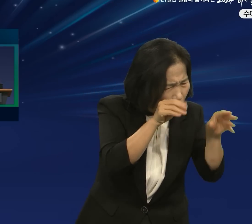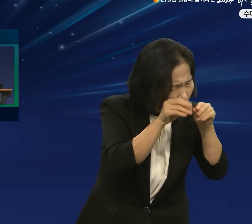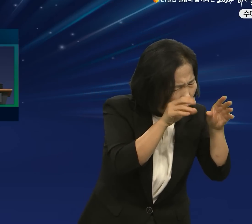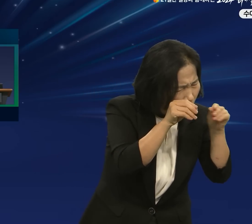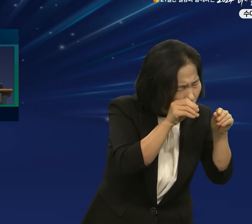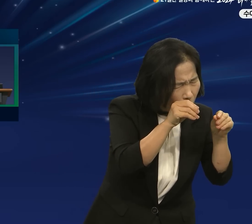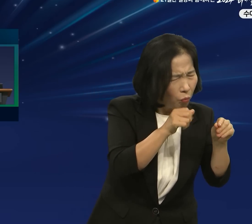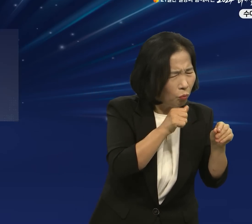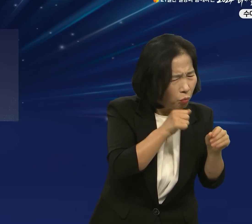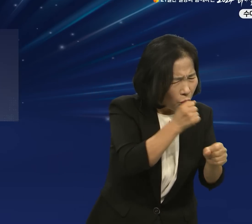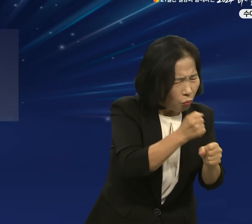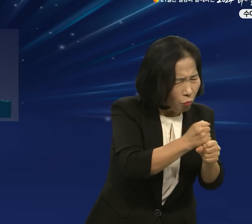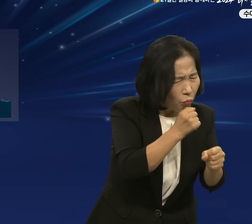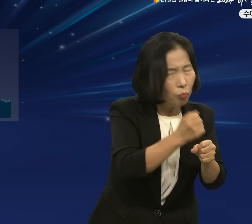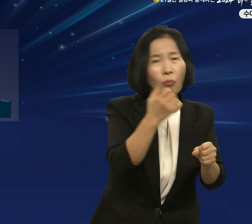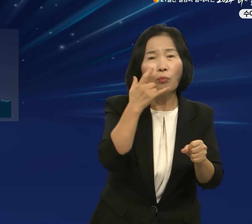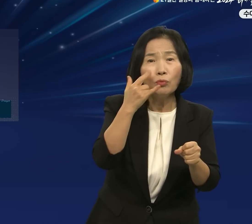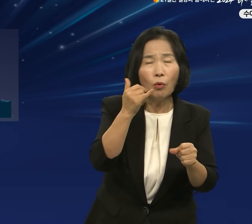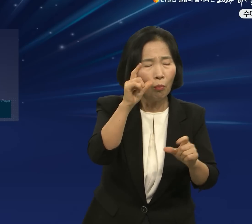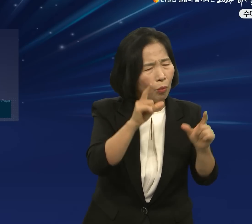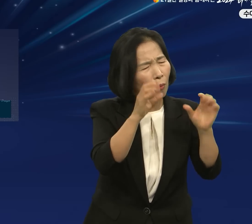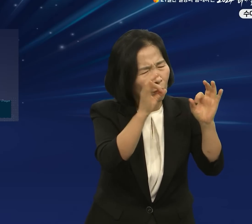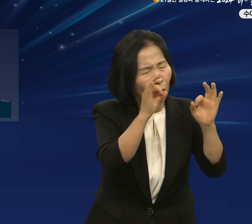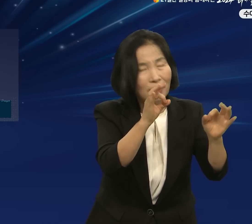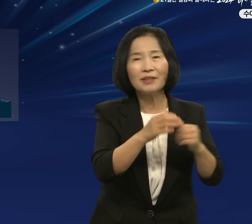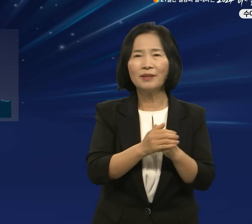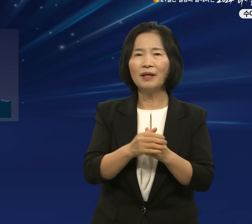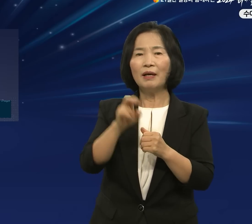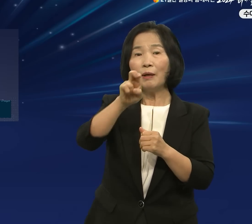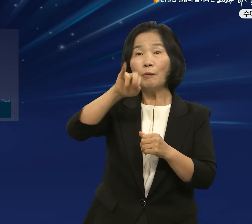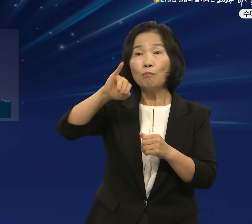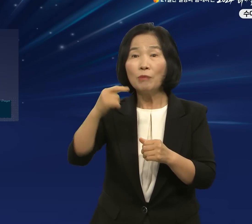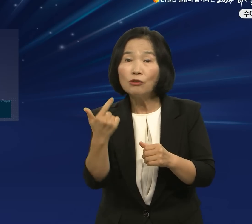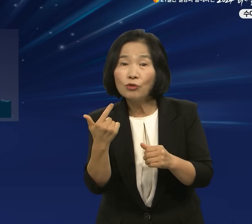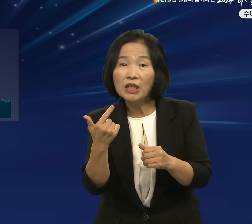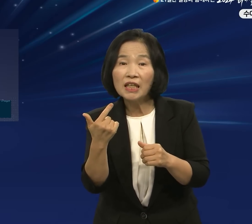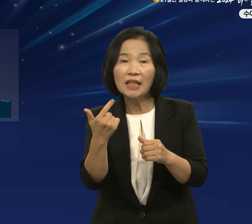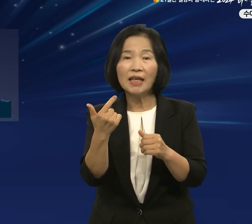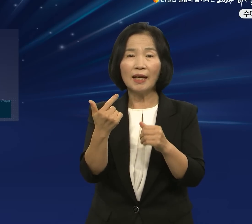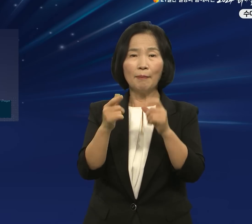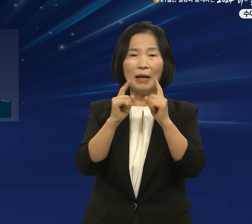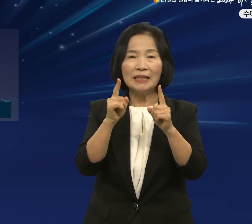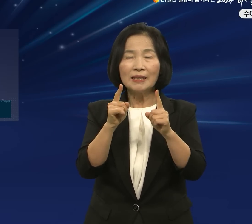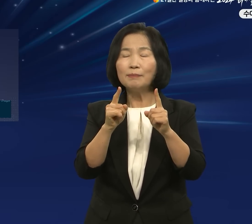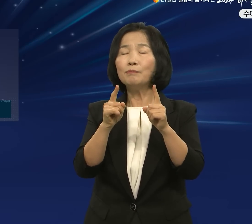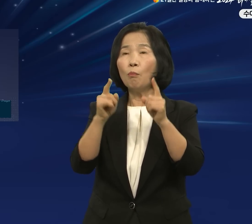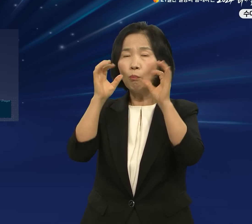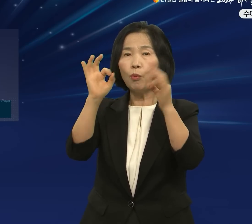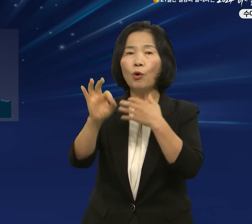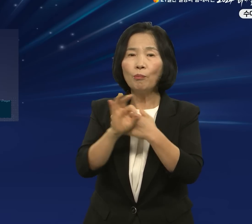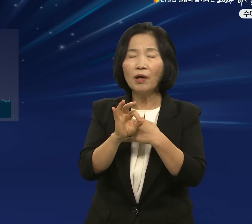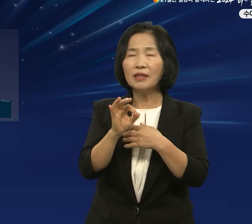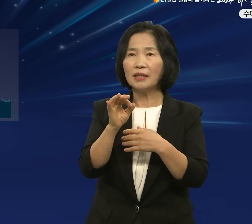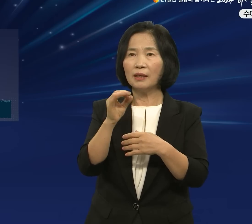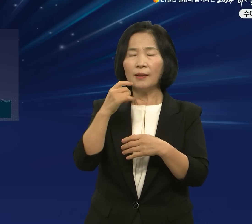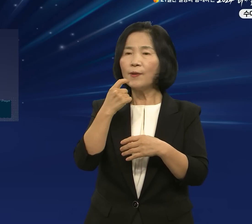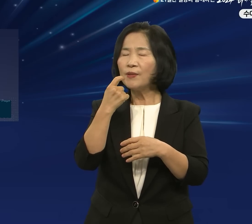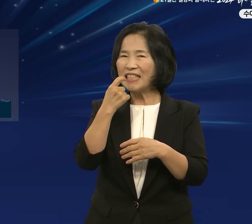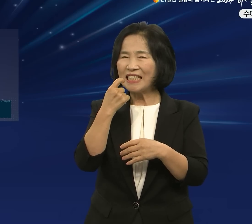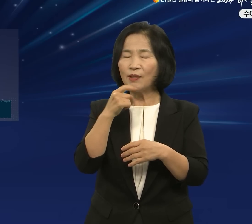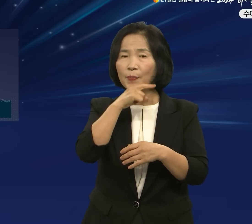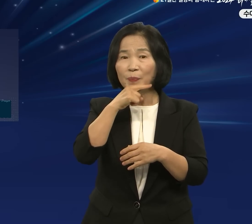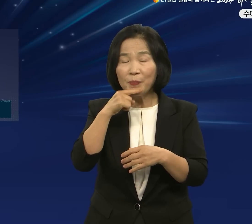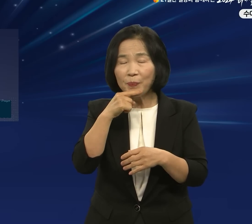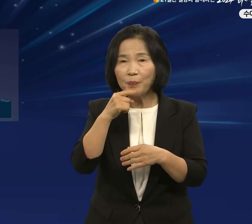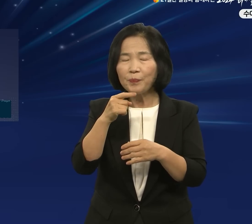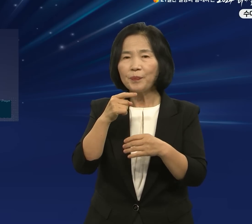민수기 21장 9절 말씀에 놋뱀을 쳐다본즉 모두 살더라 말씀처럼